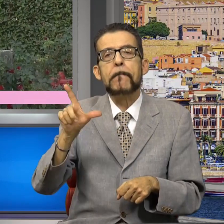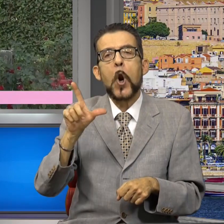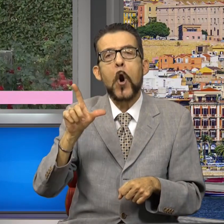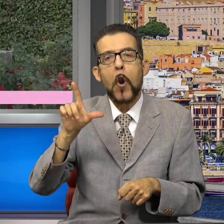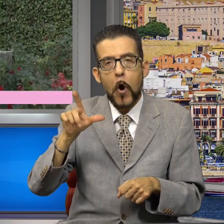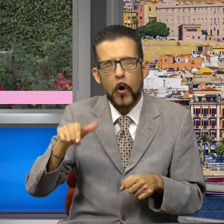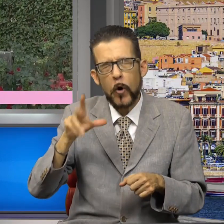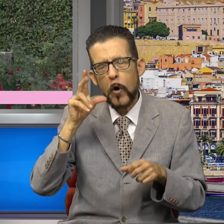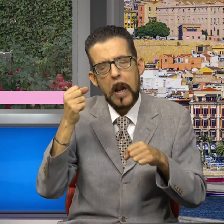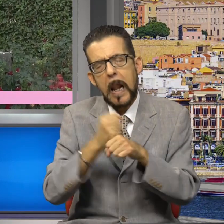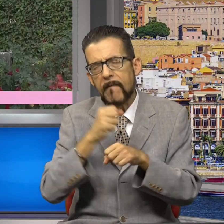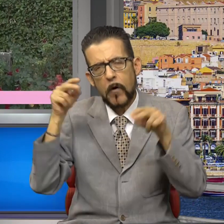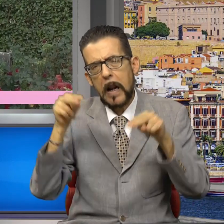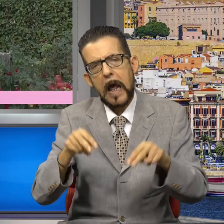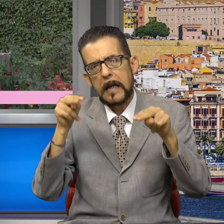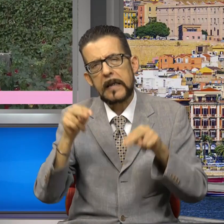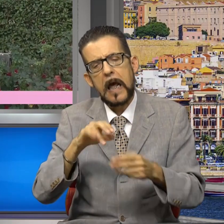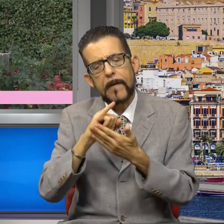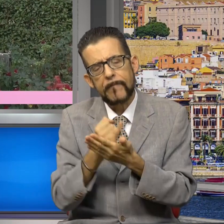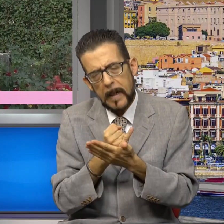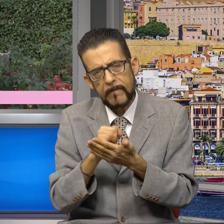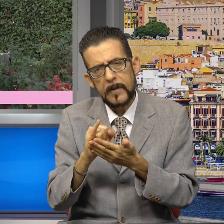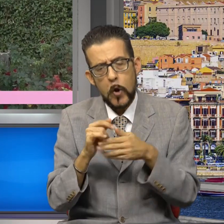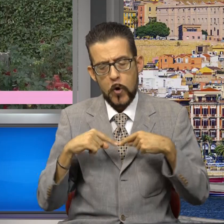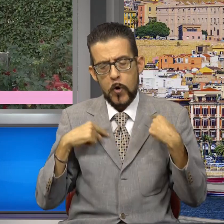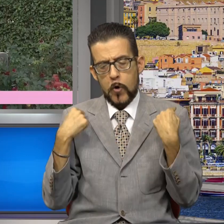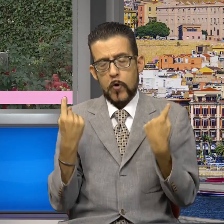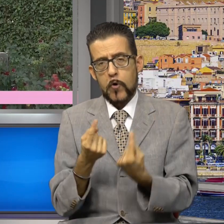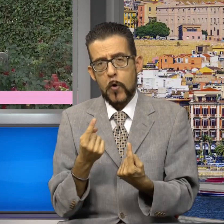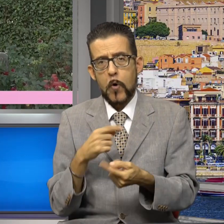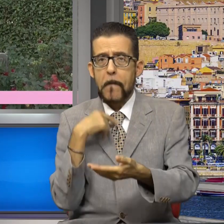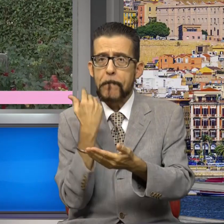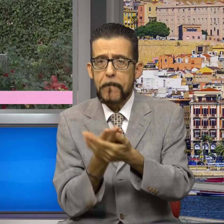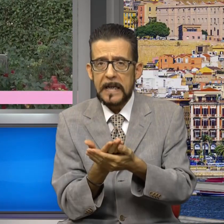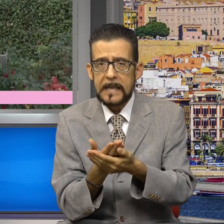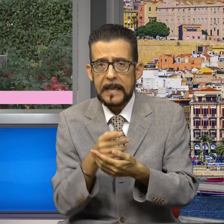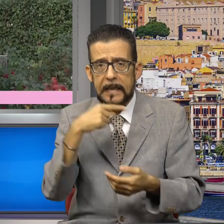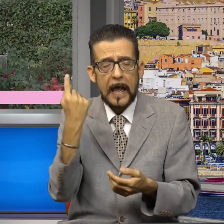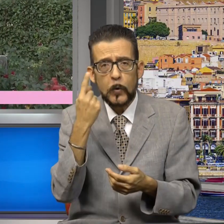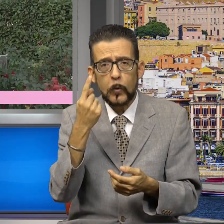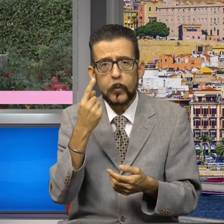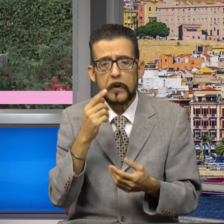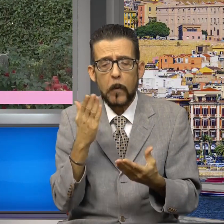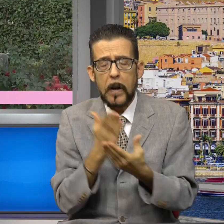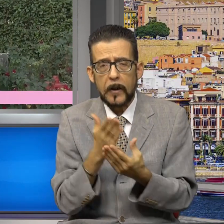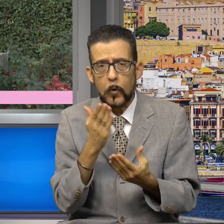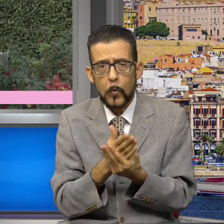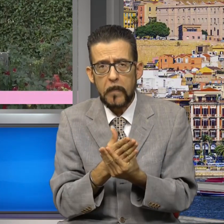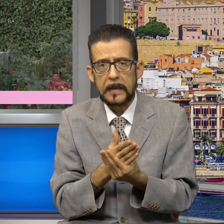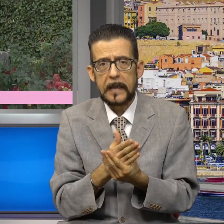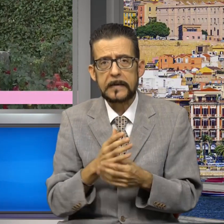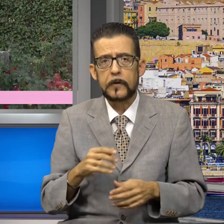questa manifestazione, l'ha perfezionata. Noi abbiamo presentato tutta quella documentazione